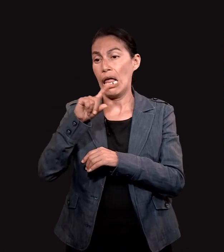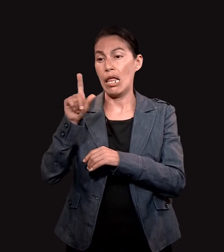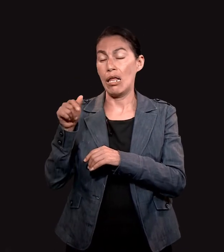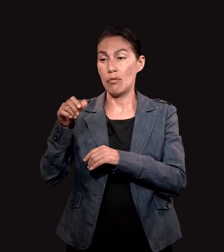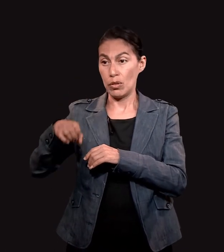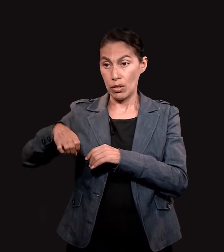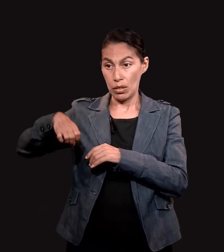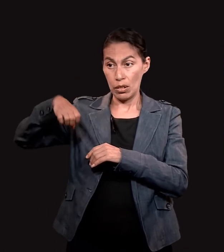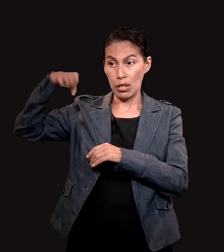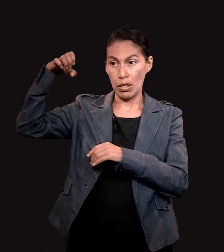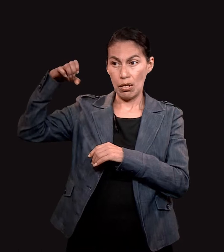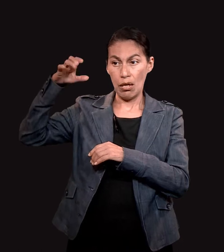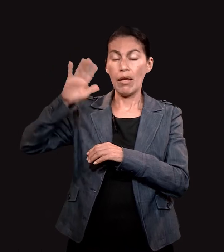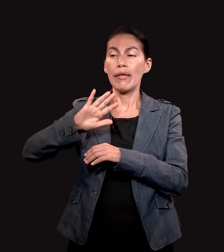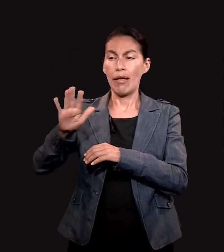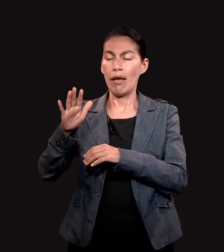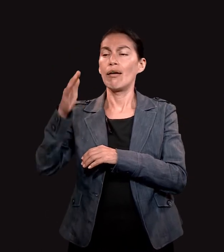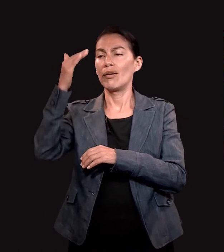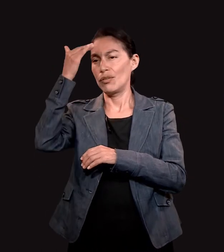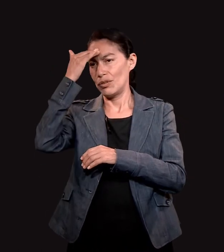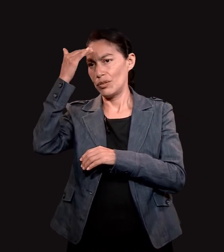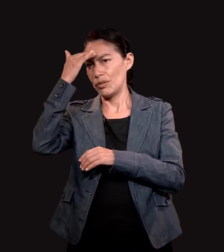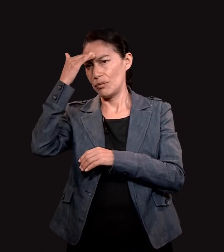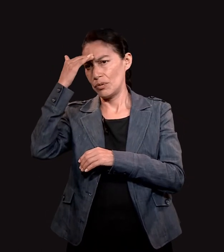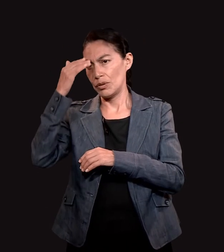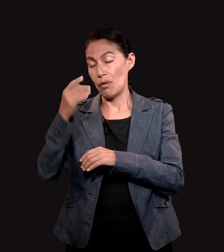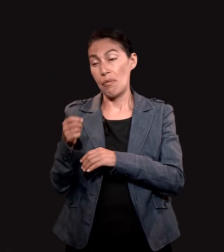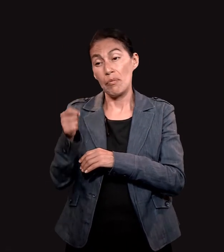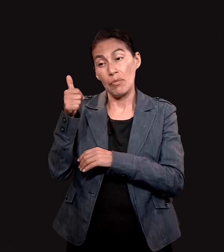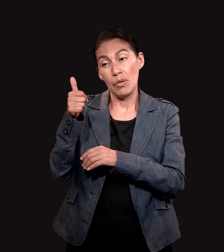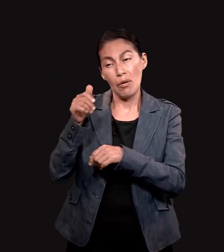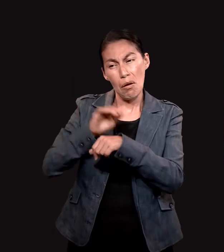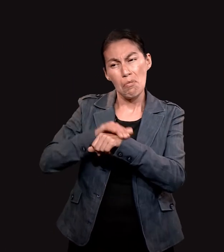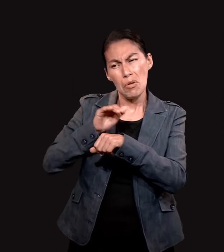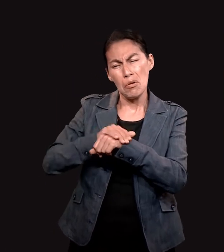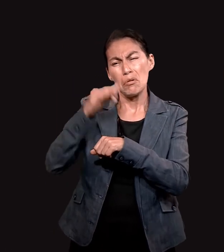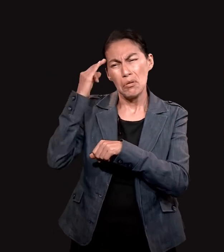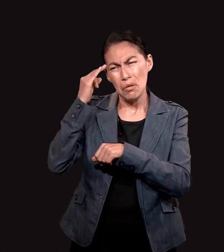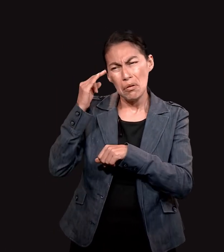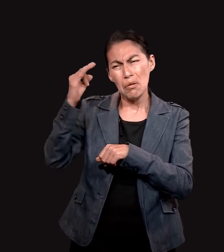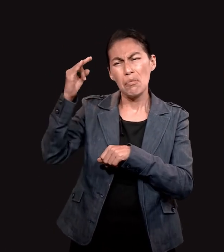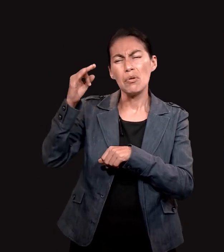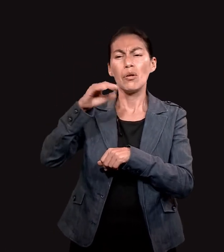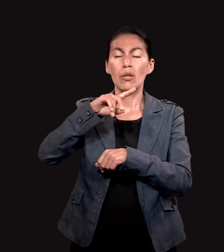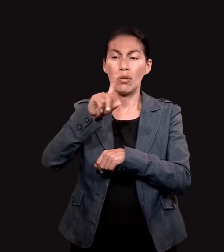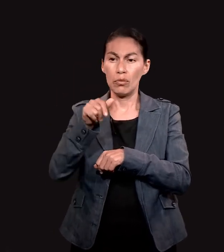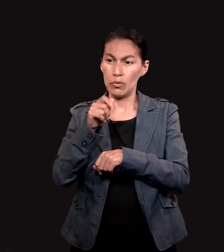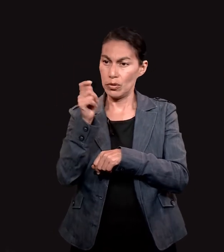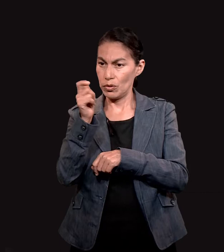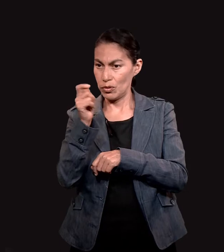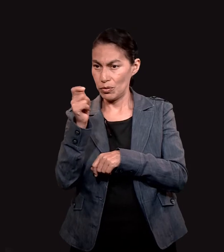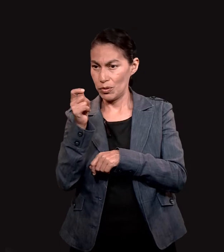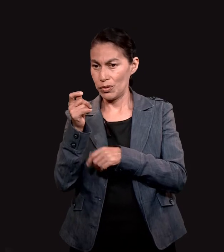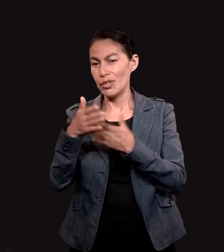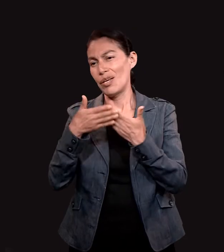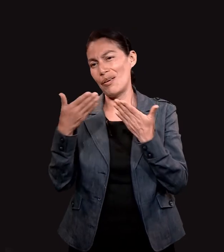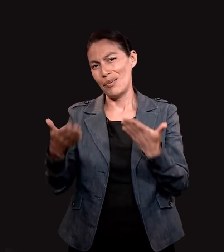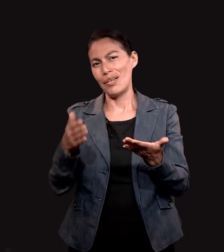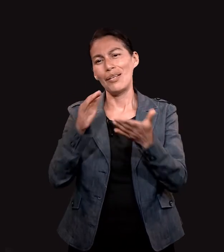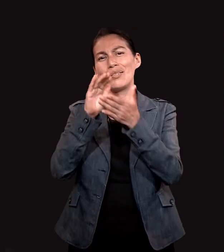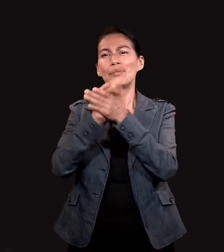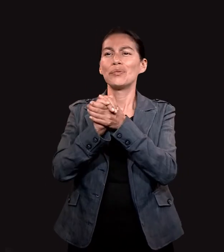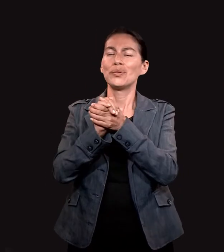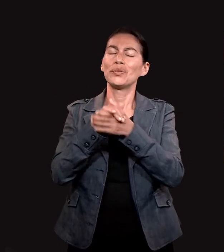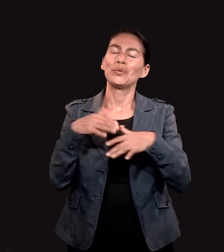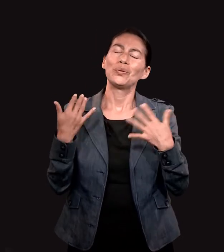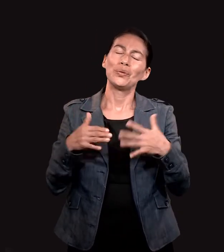nos vinimos a conocer pues cuando ya estábamos más grandes. Y pues fuimos amigos primero mucho tiempo y después novios